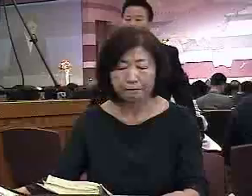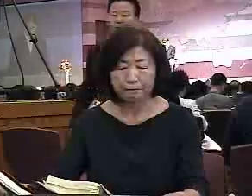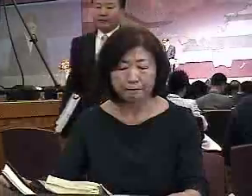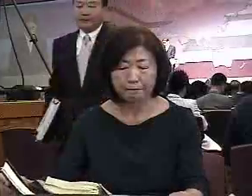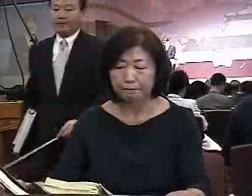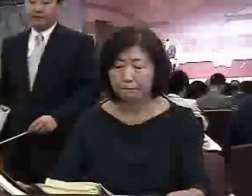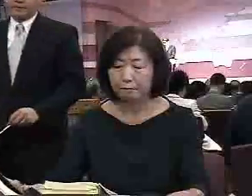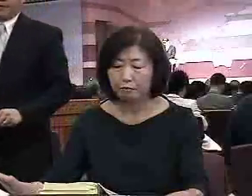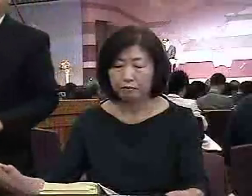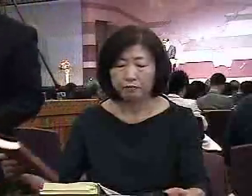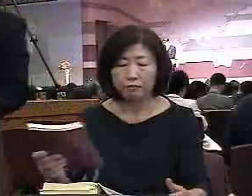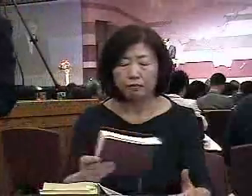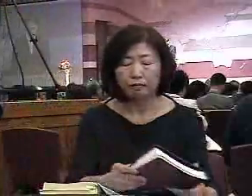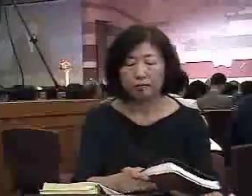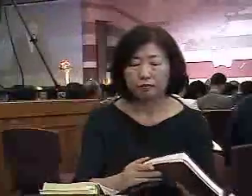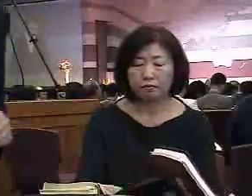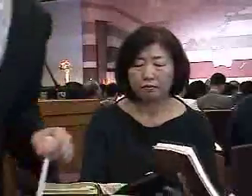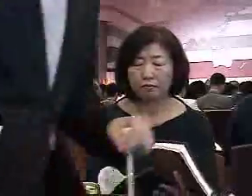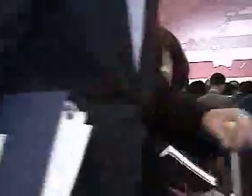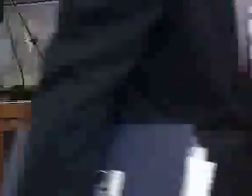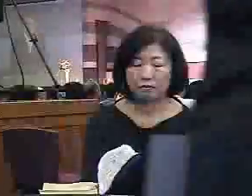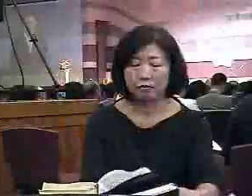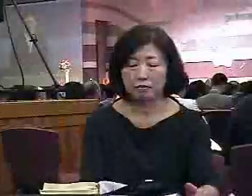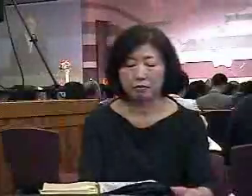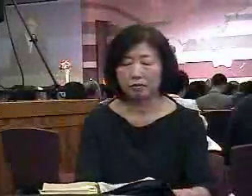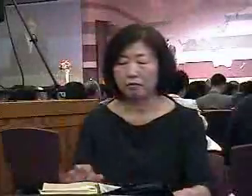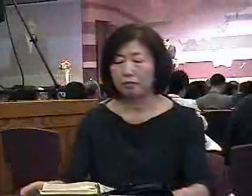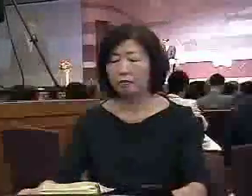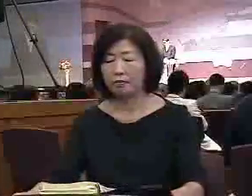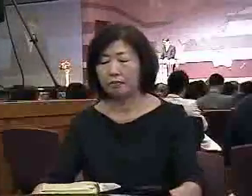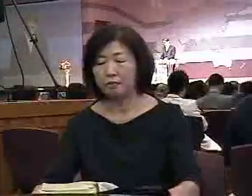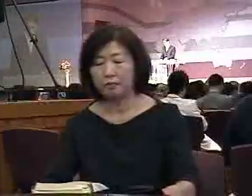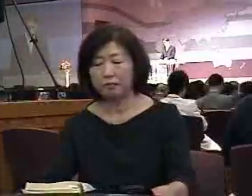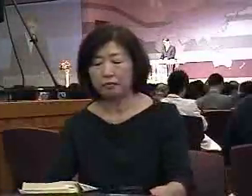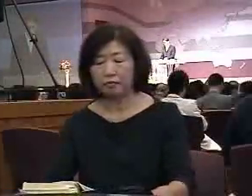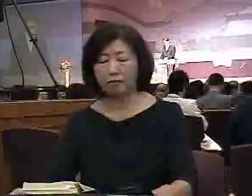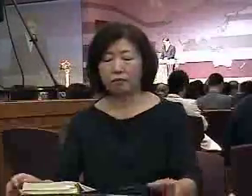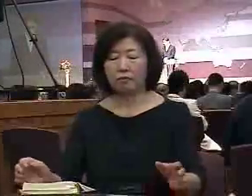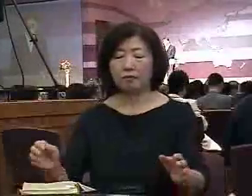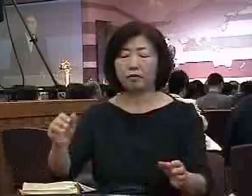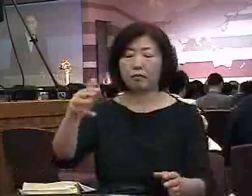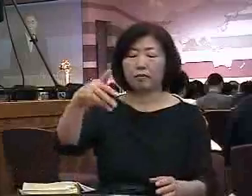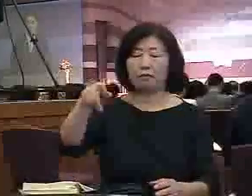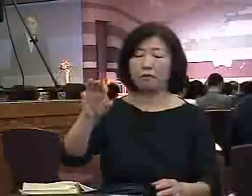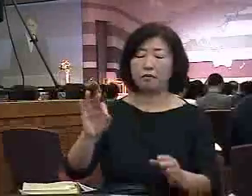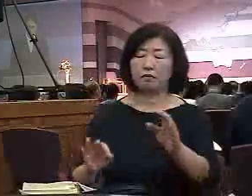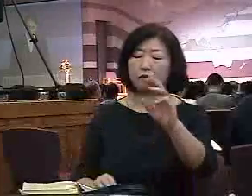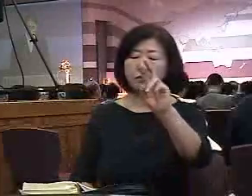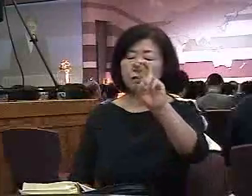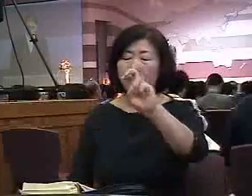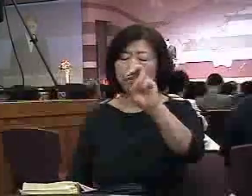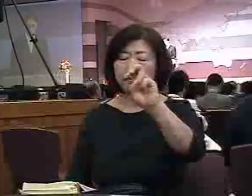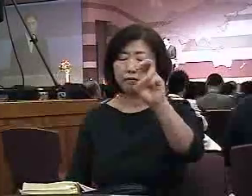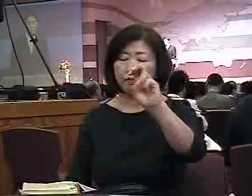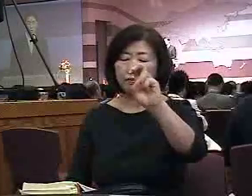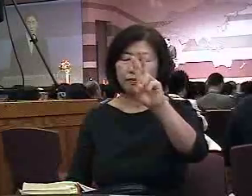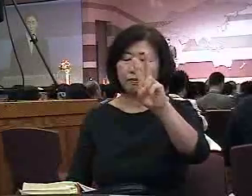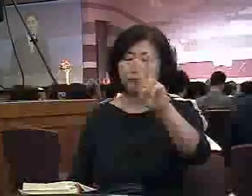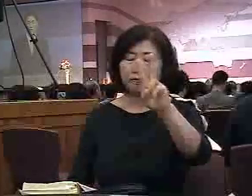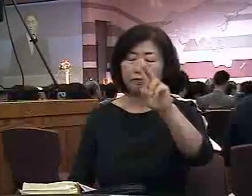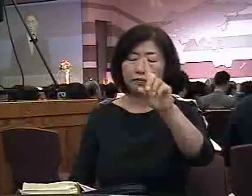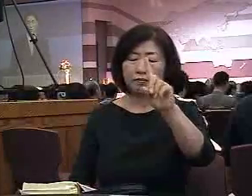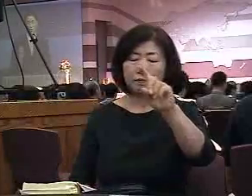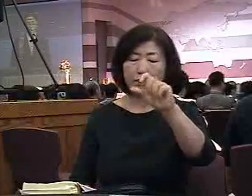제가 가진 성경은 구약성경 28면에 있습니다. 창세기 22장 16절부터 18절까지 저와 여러분이